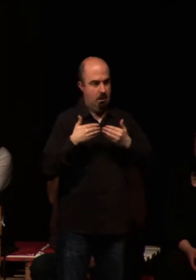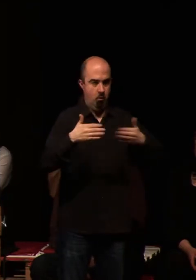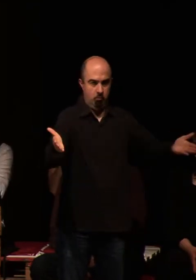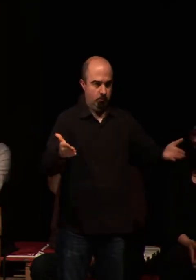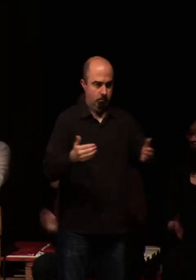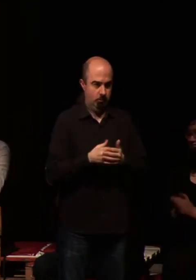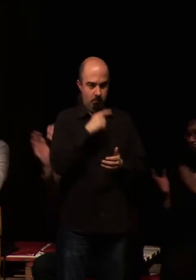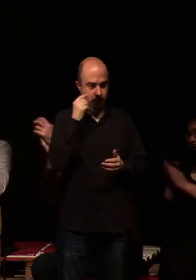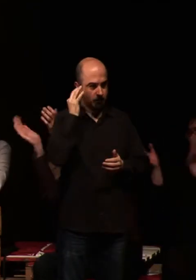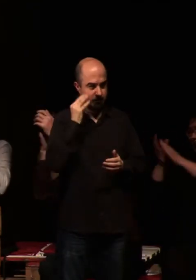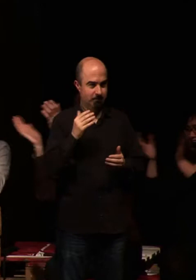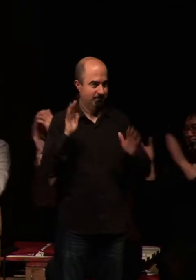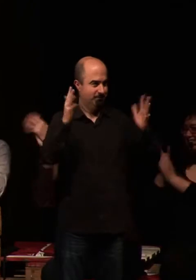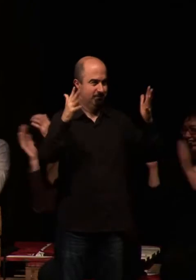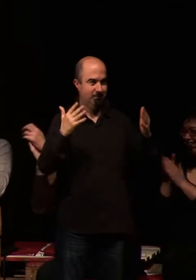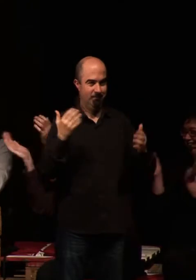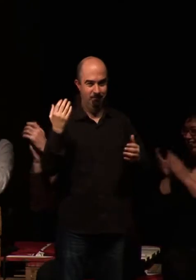i generoses.